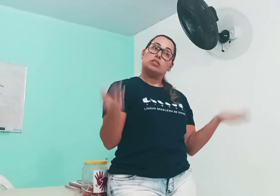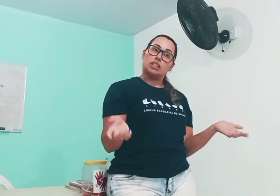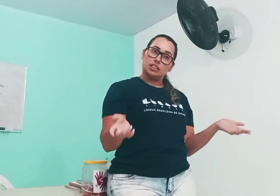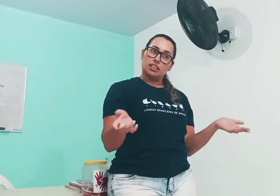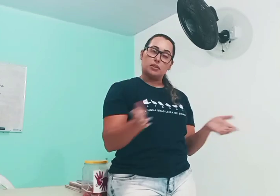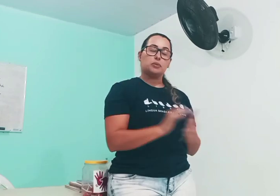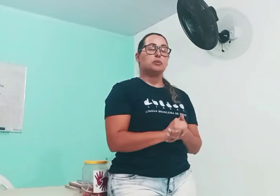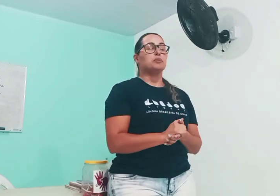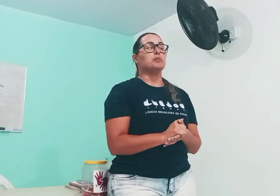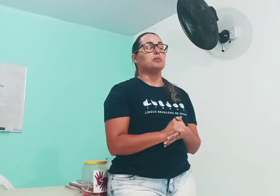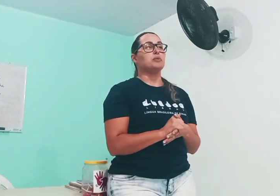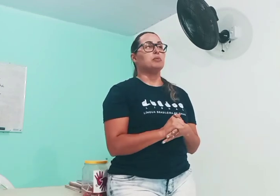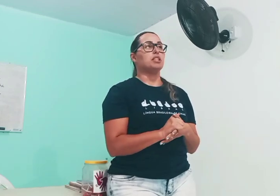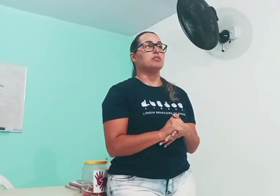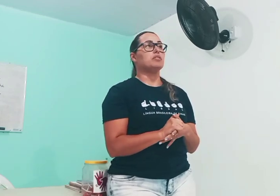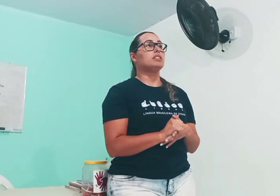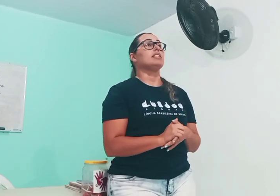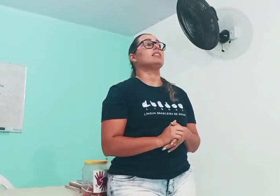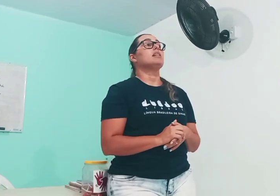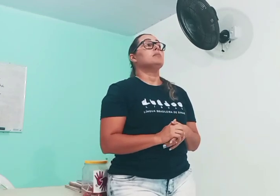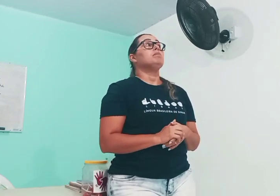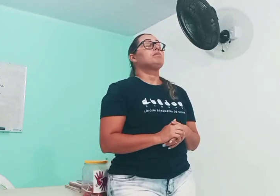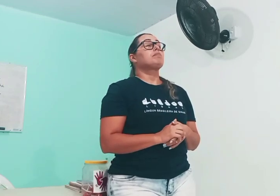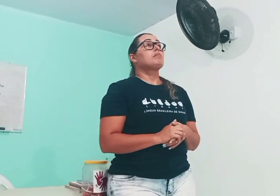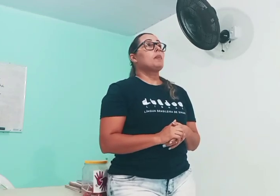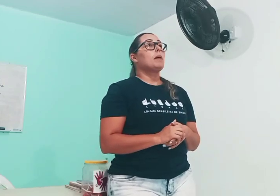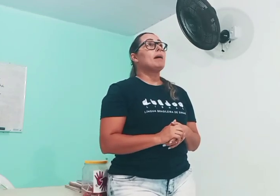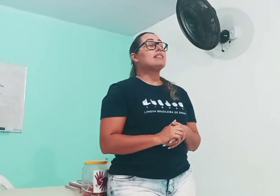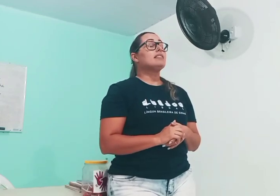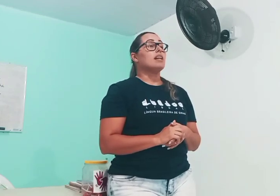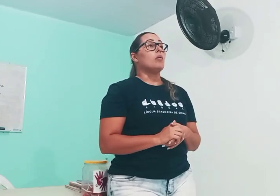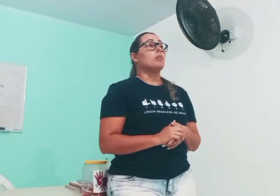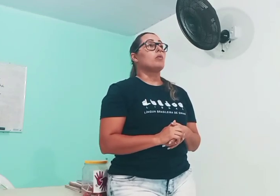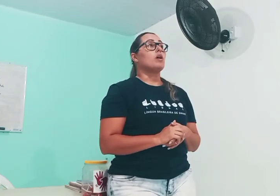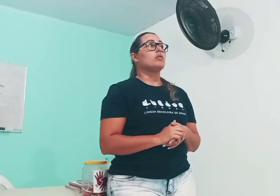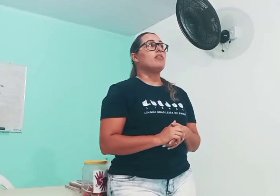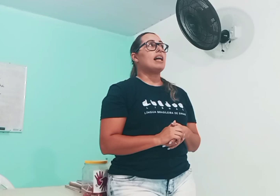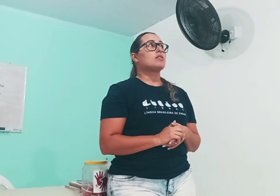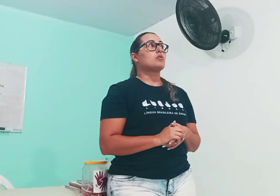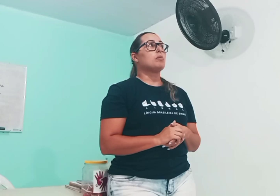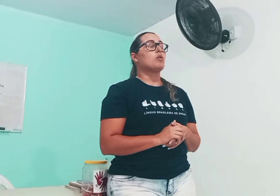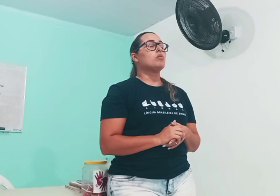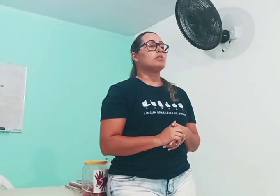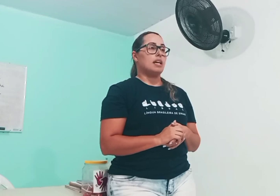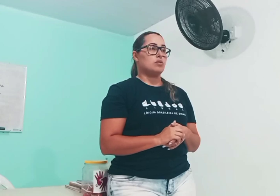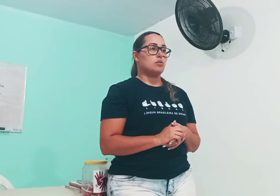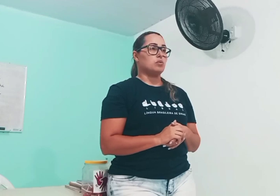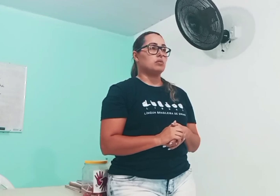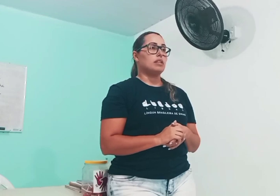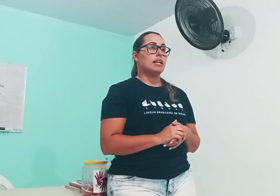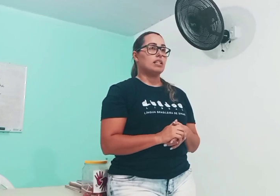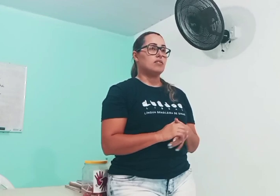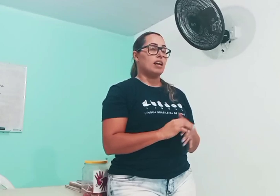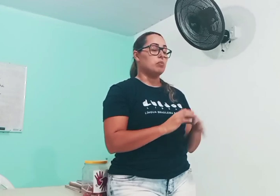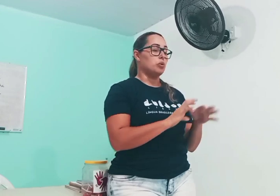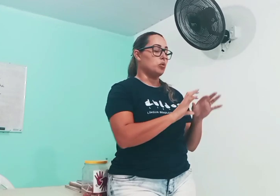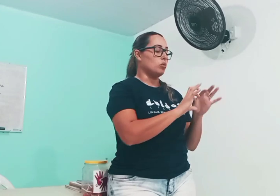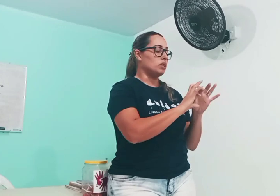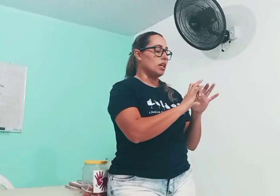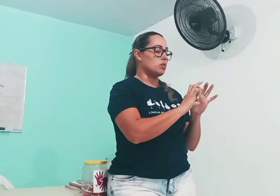seja, né, o objetivo de vocês. Mas então, quando fala sobre contexto, né, que a gente fala muito, contexto,